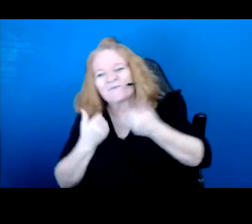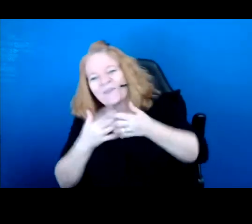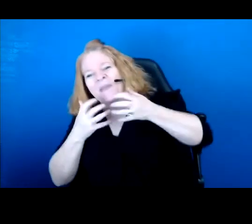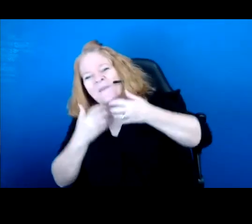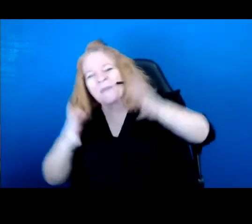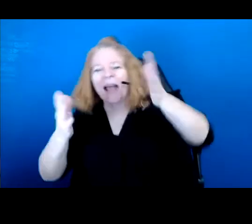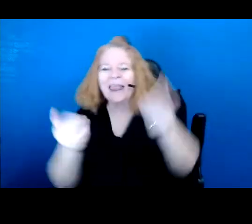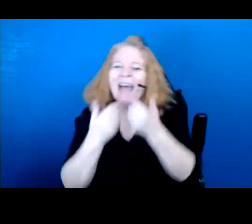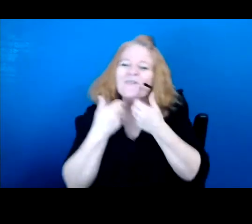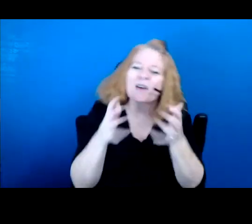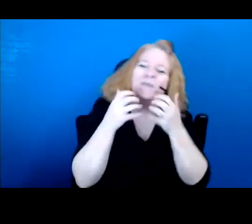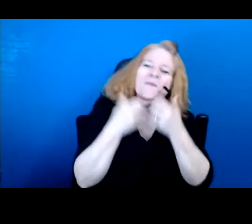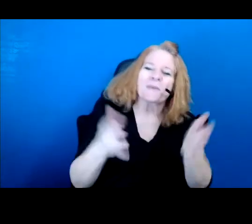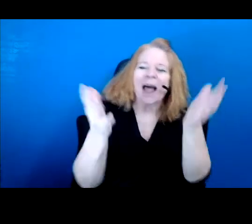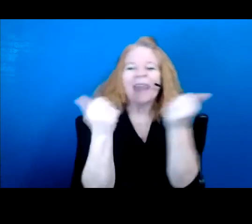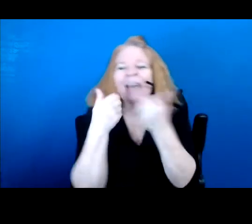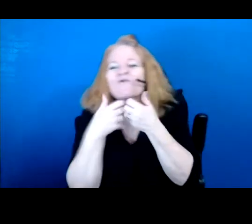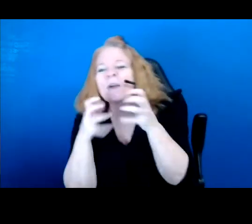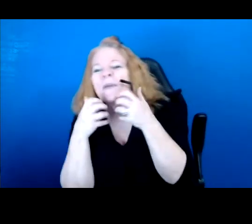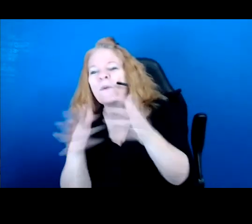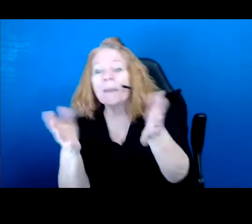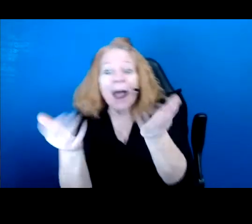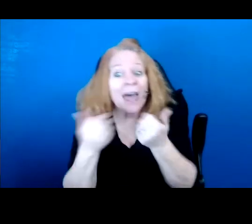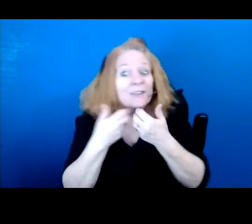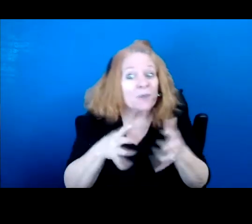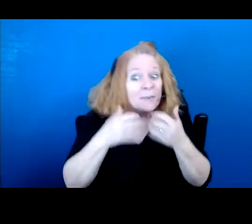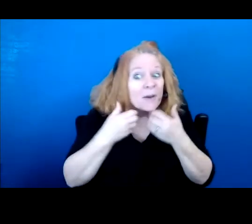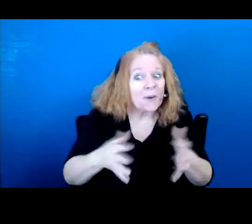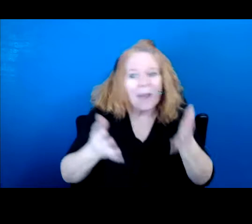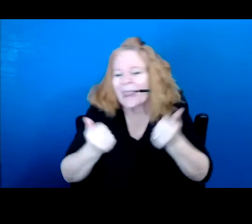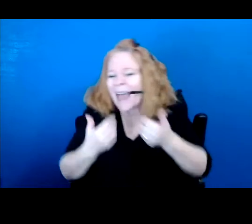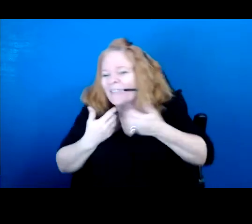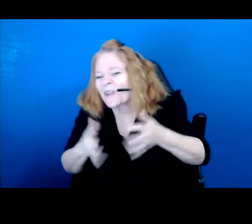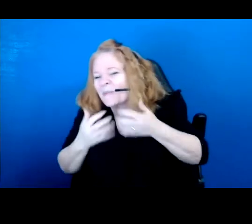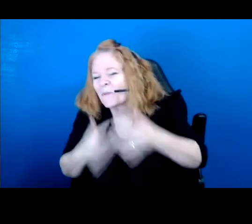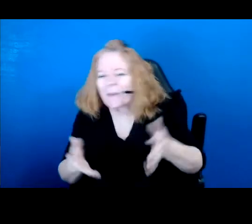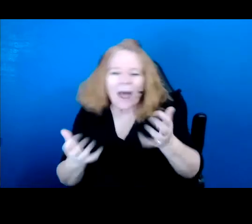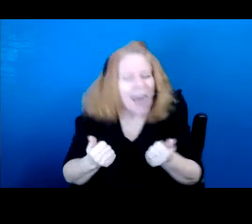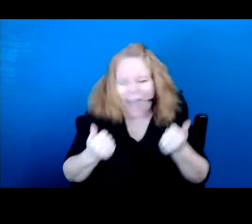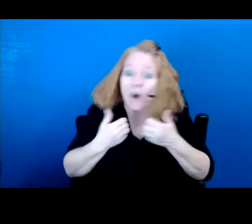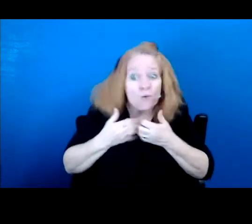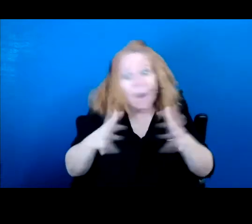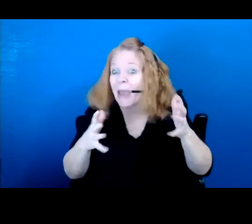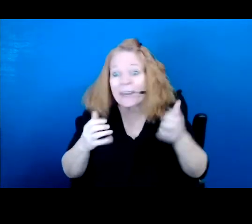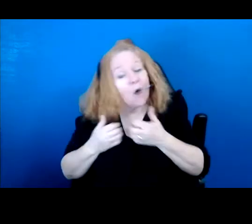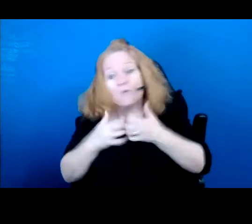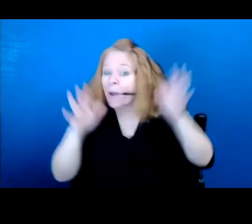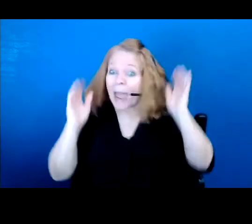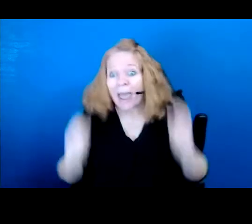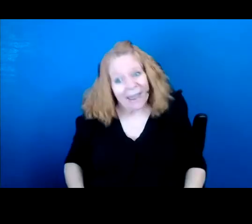bbb vamos bebe bebe vamos bien bebé estamos nueve bebés vivir estamos mi bebé